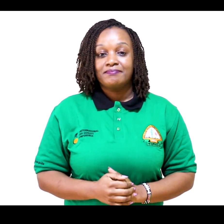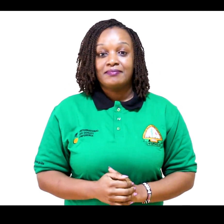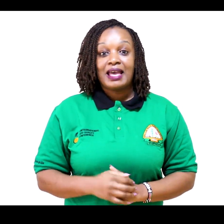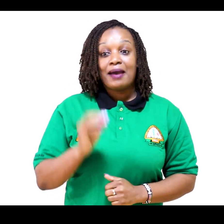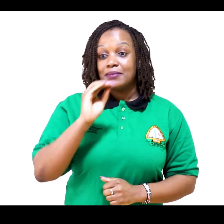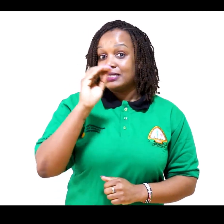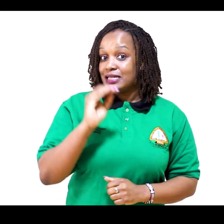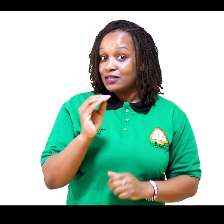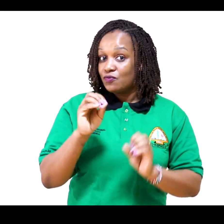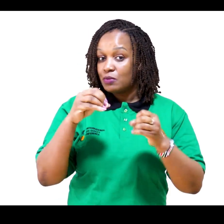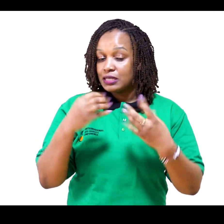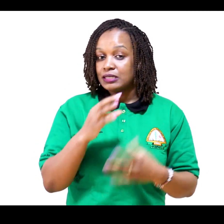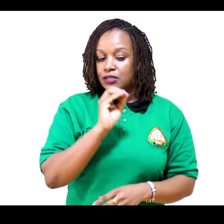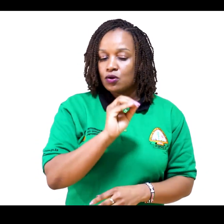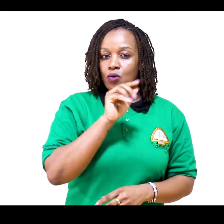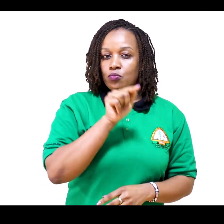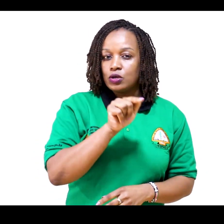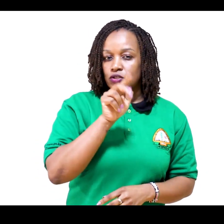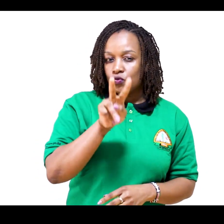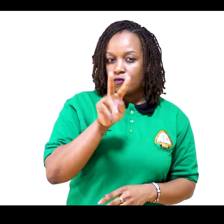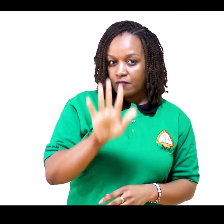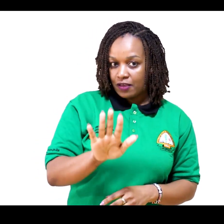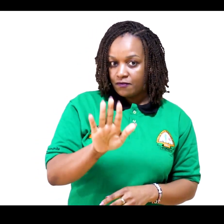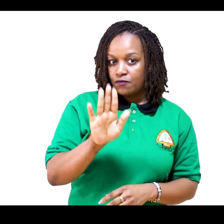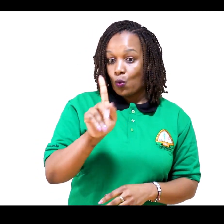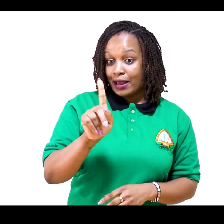cha shilingi 2,000. Kiwango cha shilingi